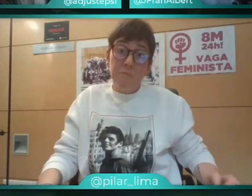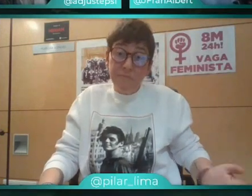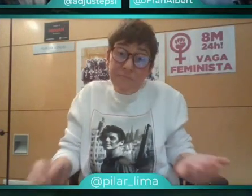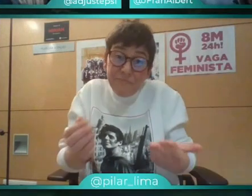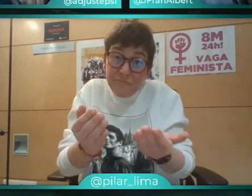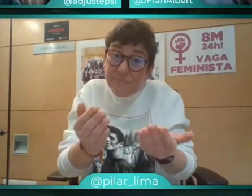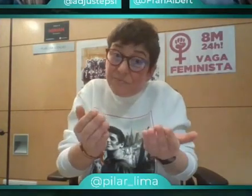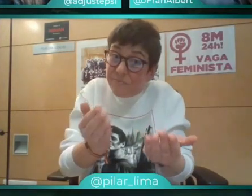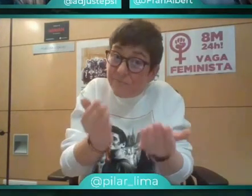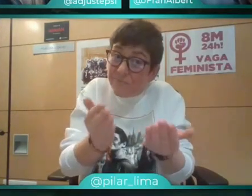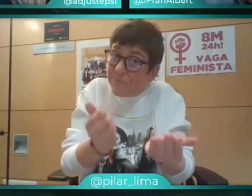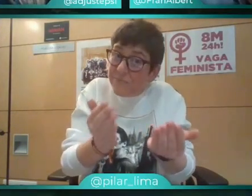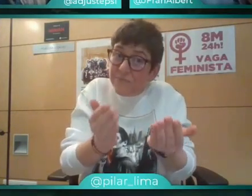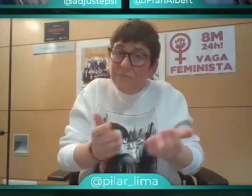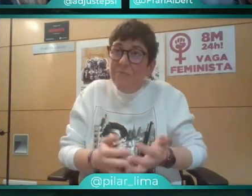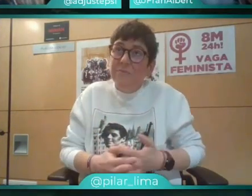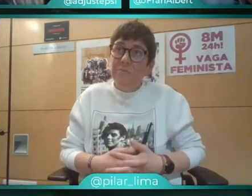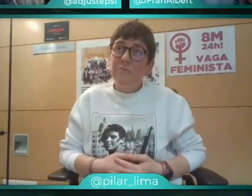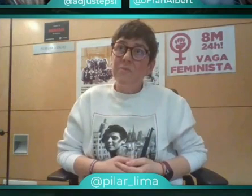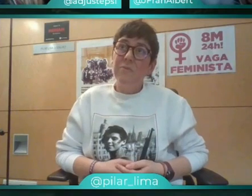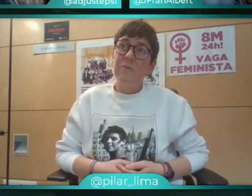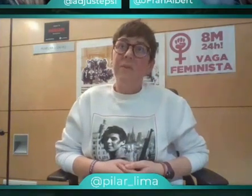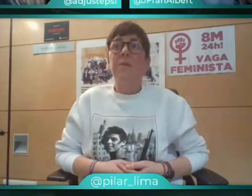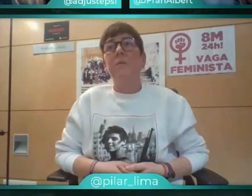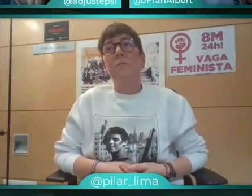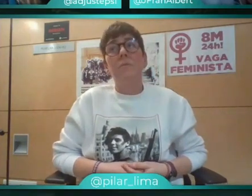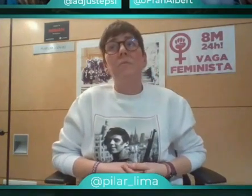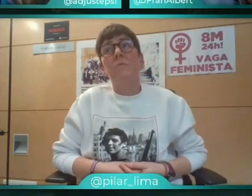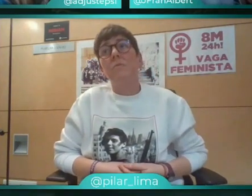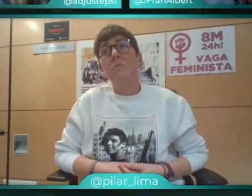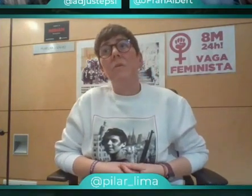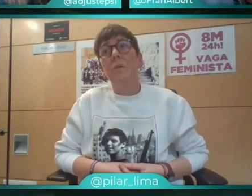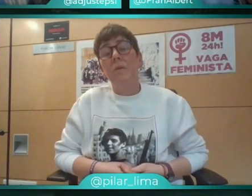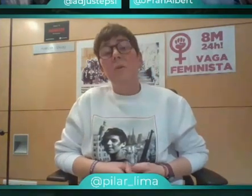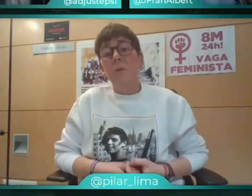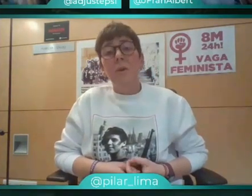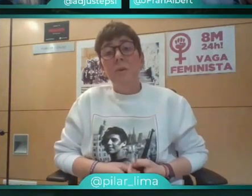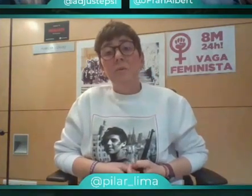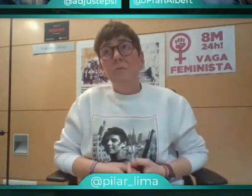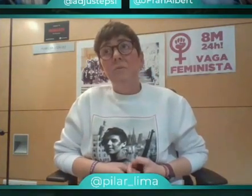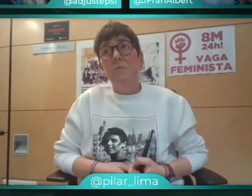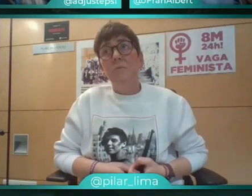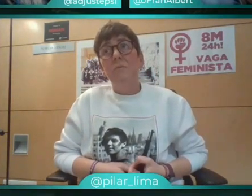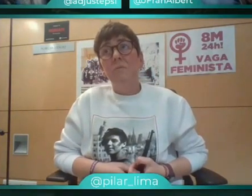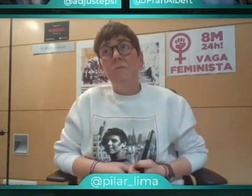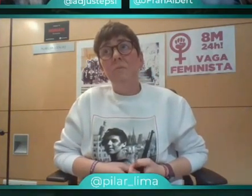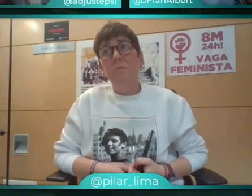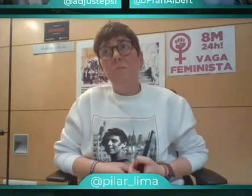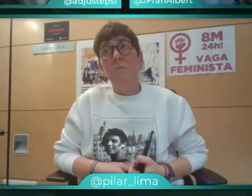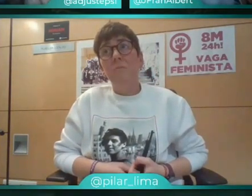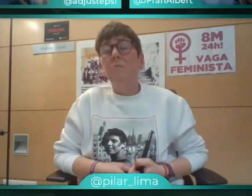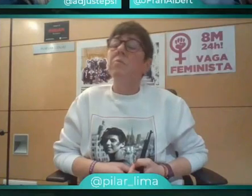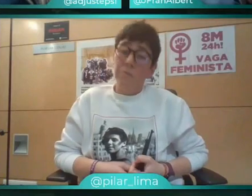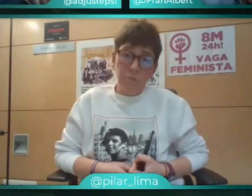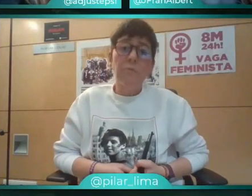el congreso el psoe sí que ha cerrado filas contra este tema de hecho Pedro Sánchez ha dedicado un par de intervenciones hacia vox